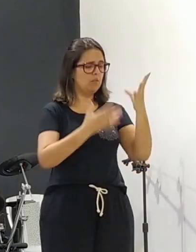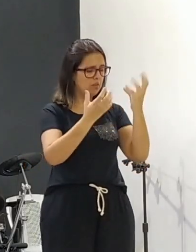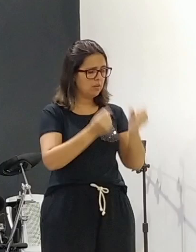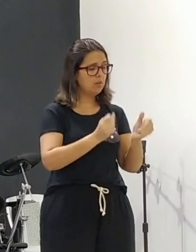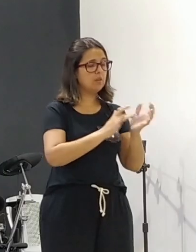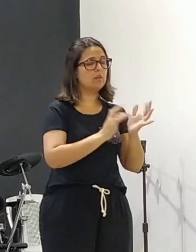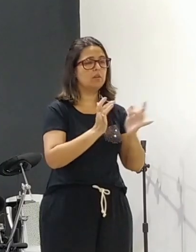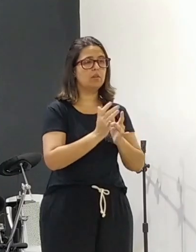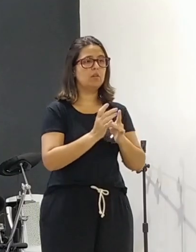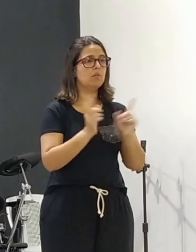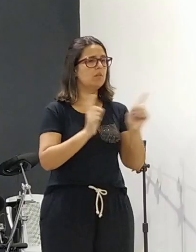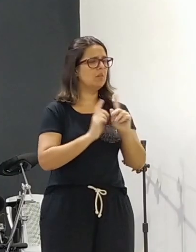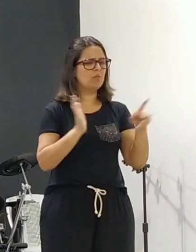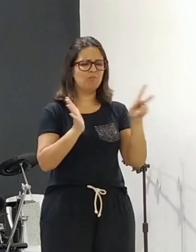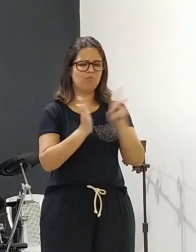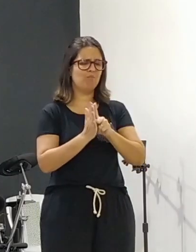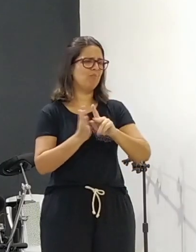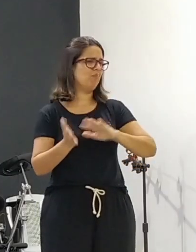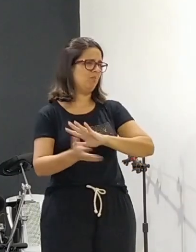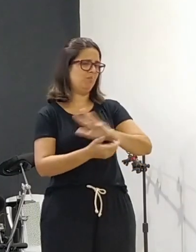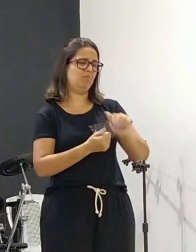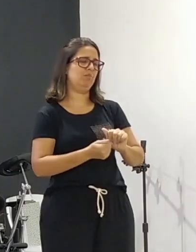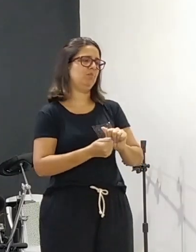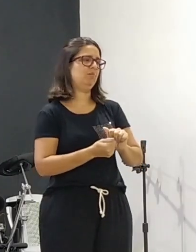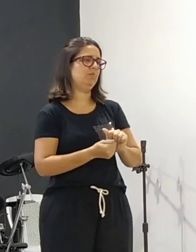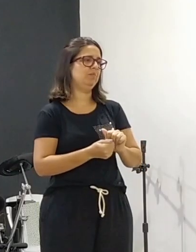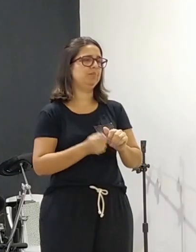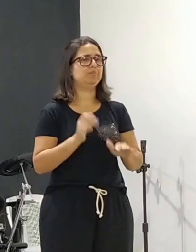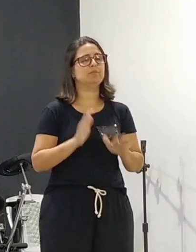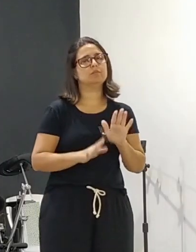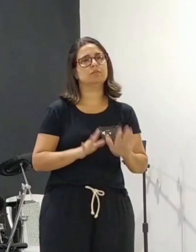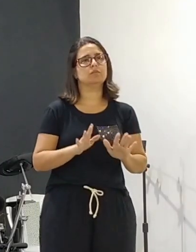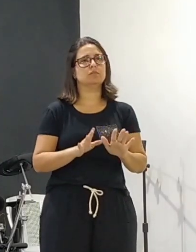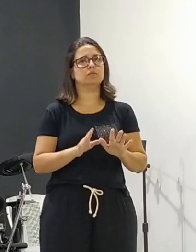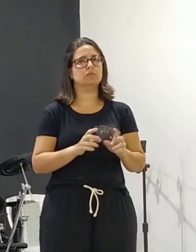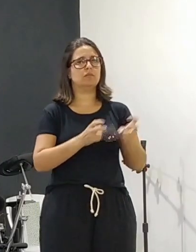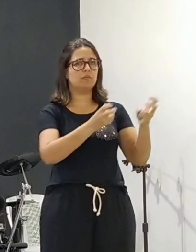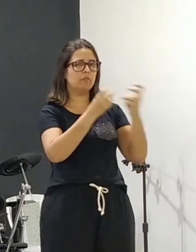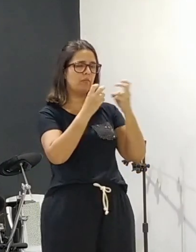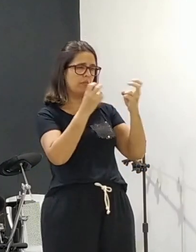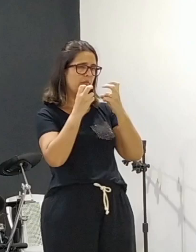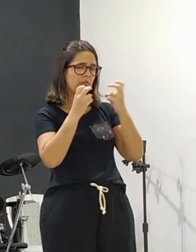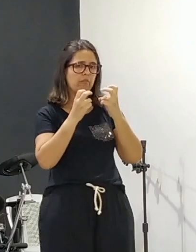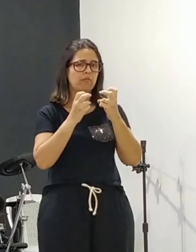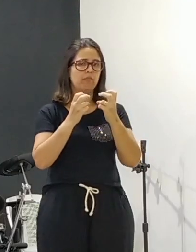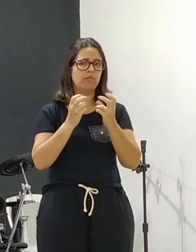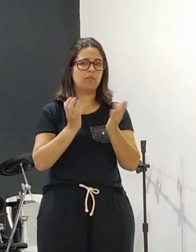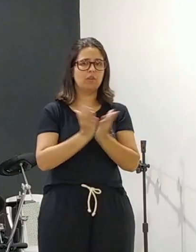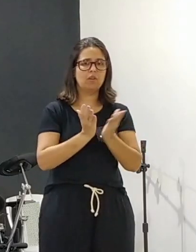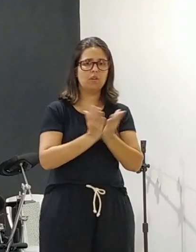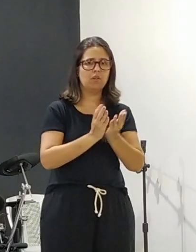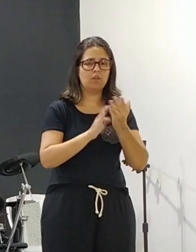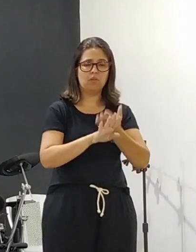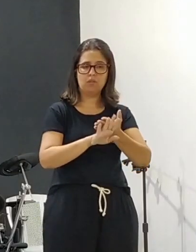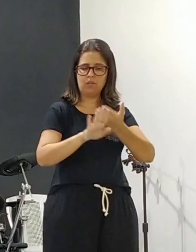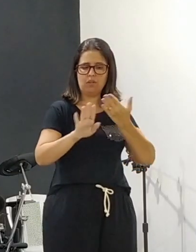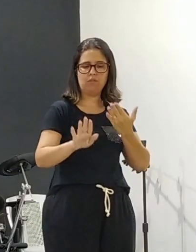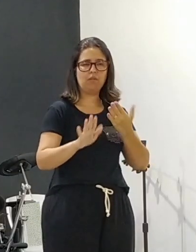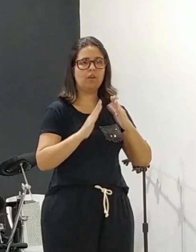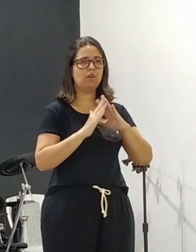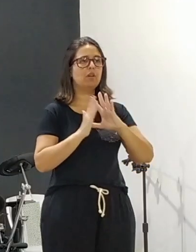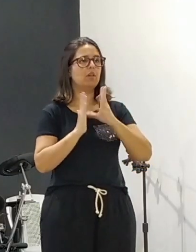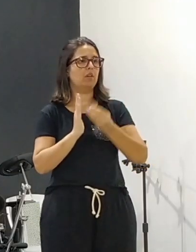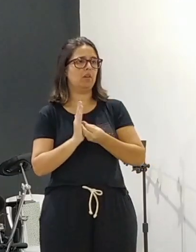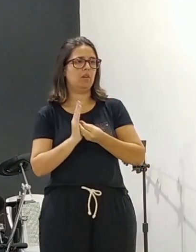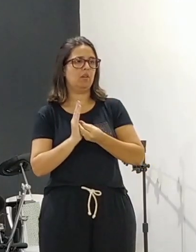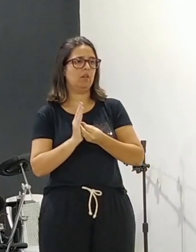Jesus Cristo, você não é desse mundo. Às vezes a gente vê que o crente, às vezes ele sai até da igreja, ele deixa